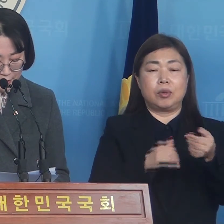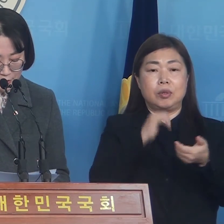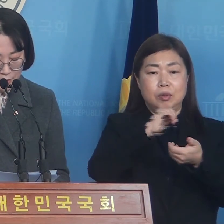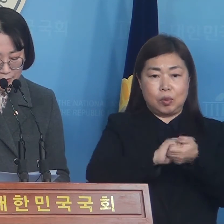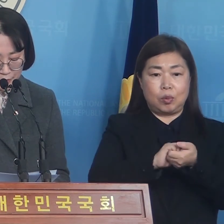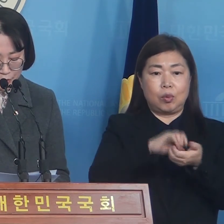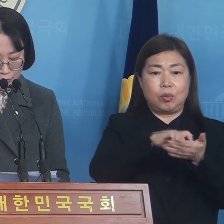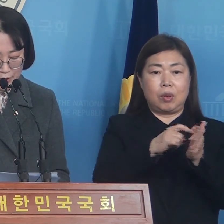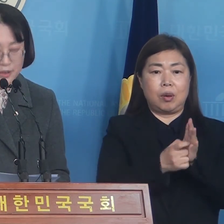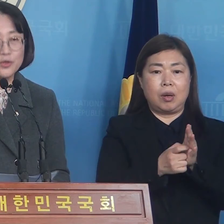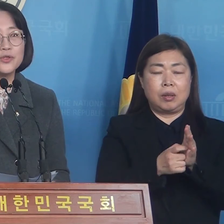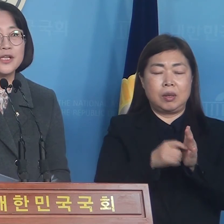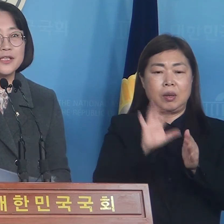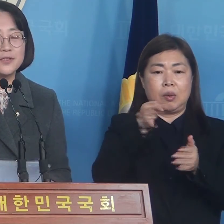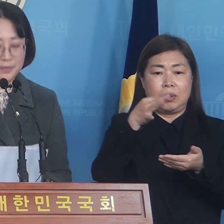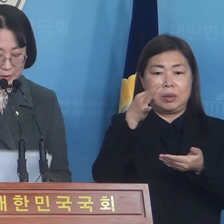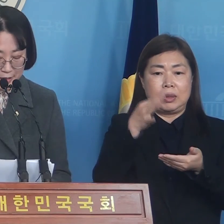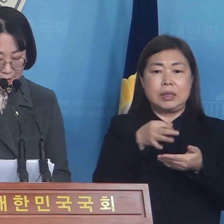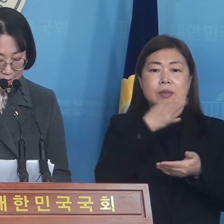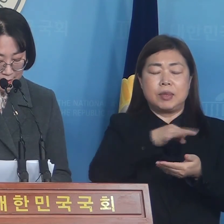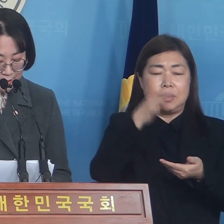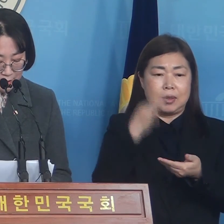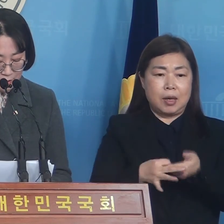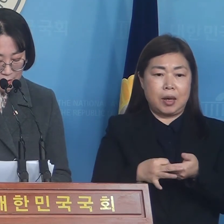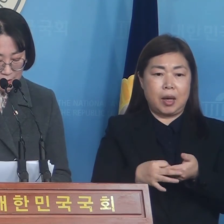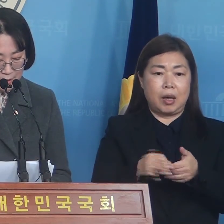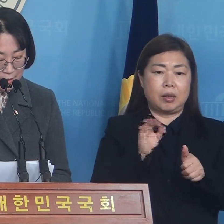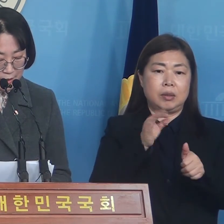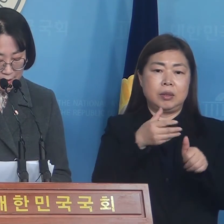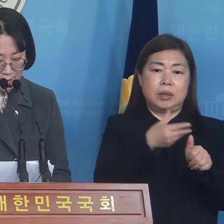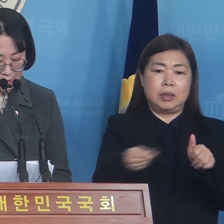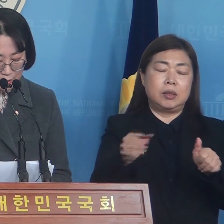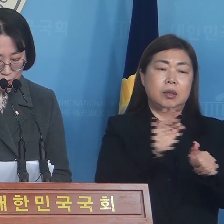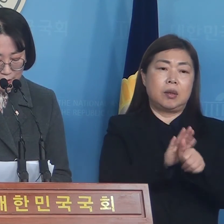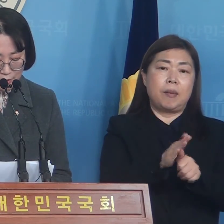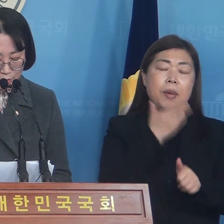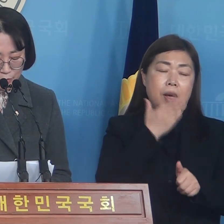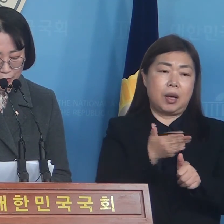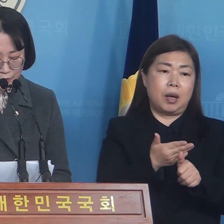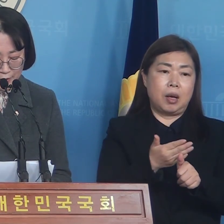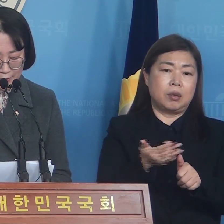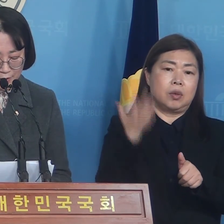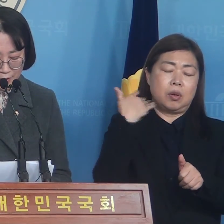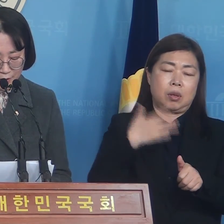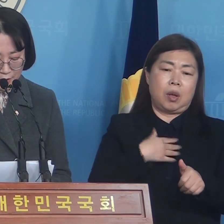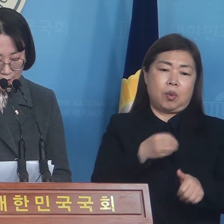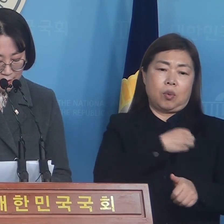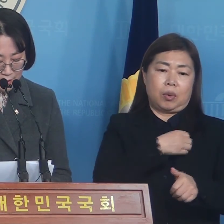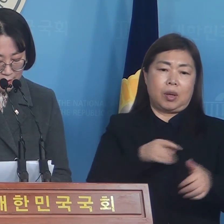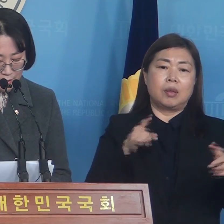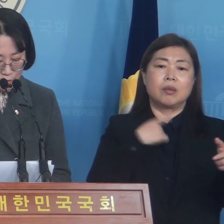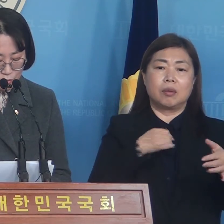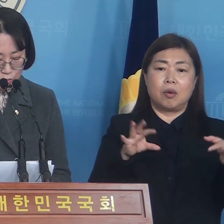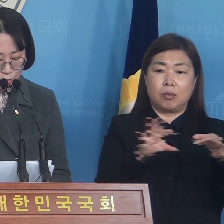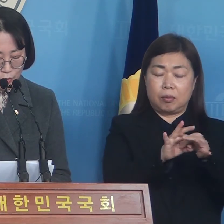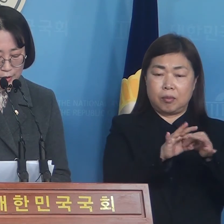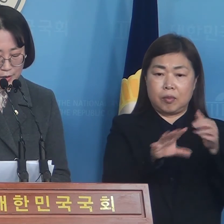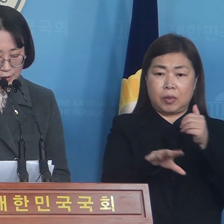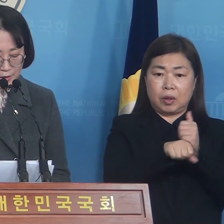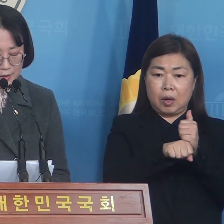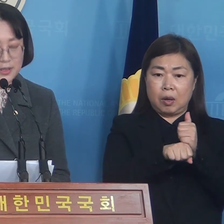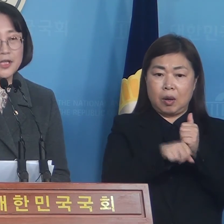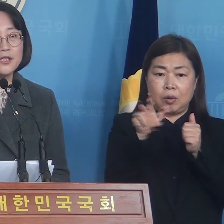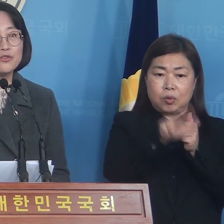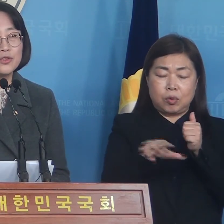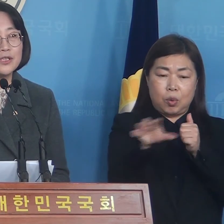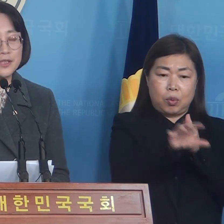규모의 저금리 융자를 지원할 예정입니다. 저는 지난해 제가 속한 정무위원회에서 전국